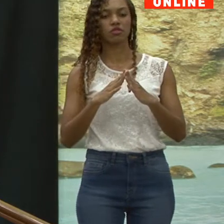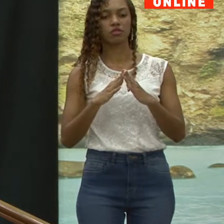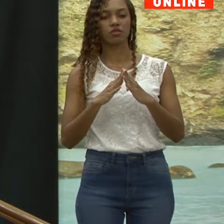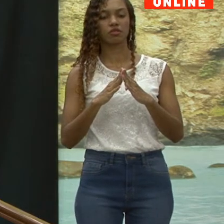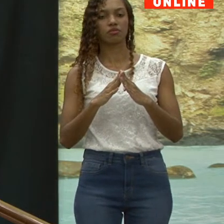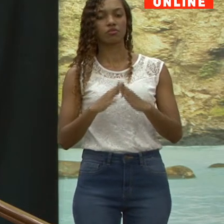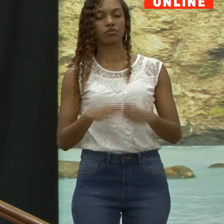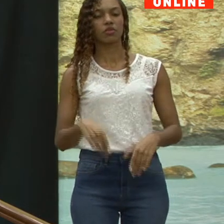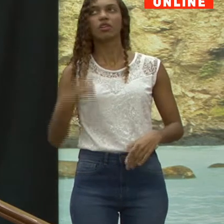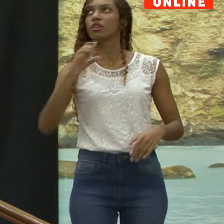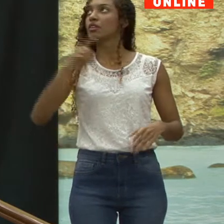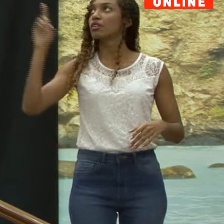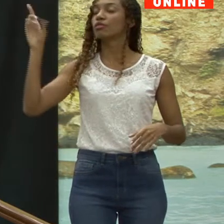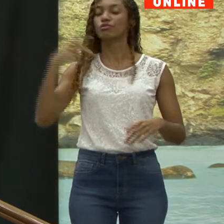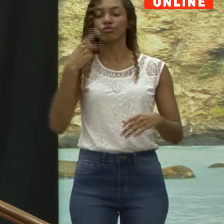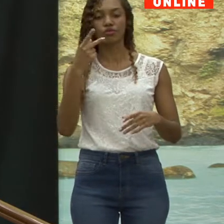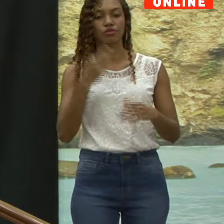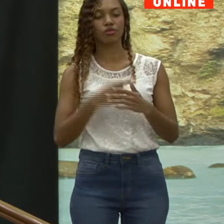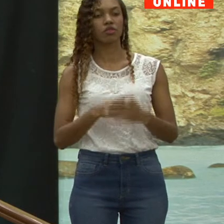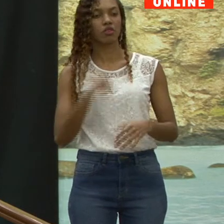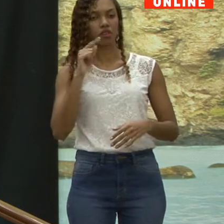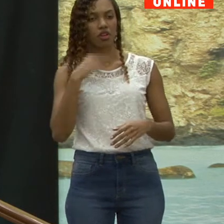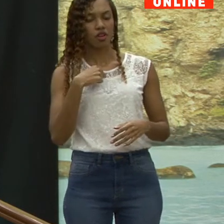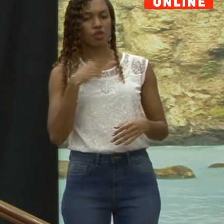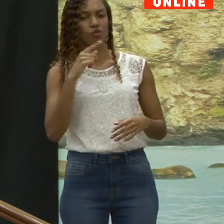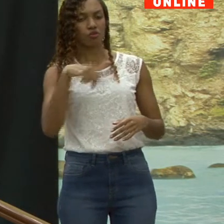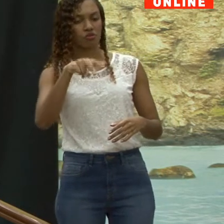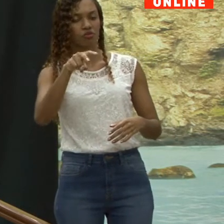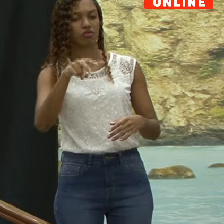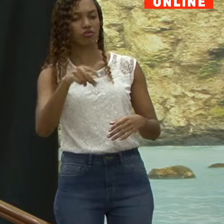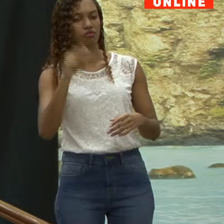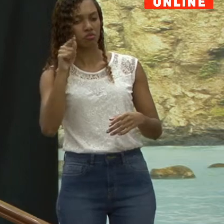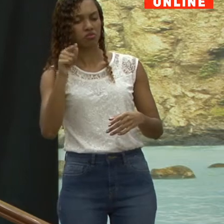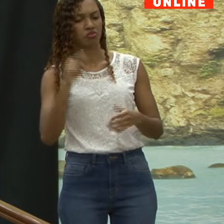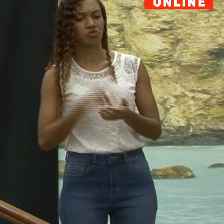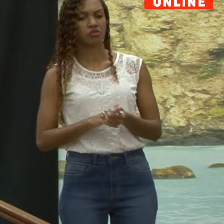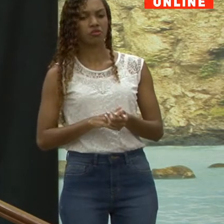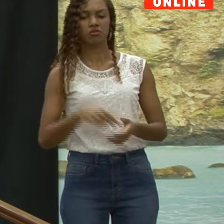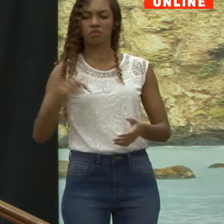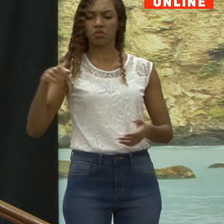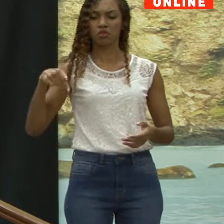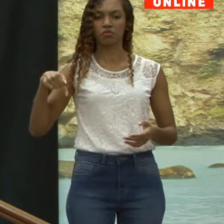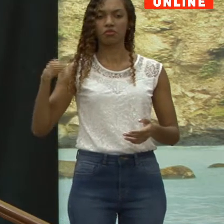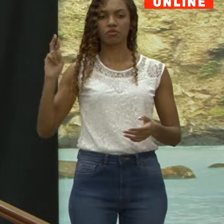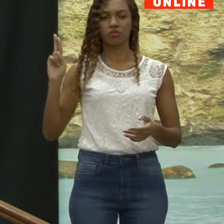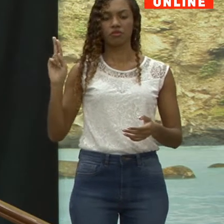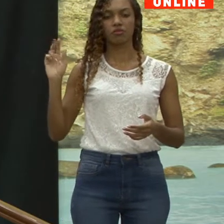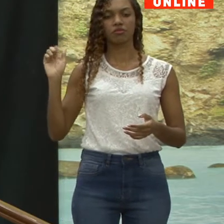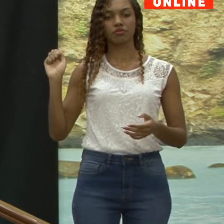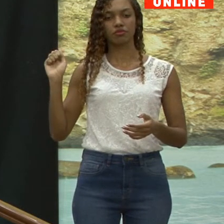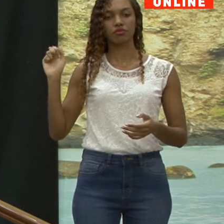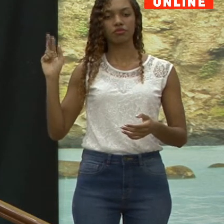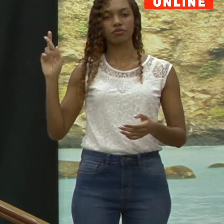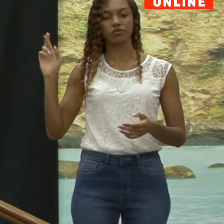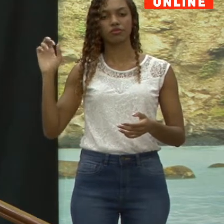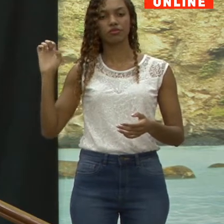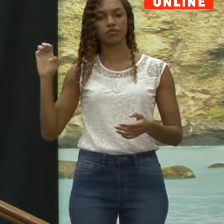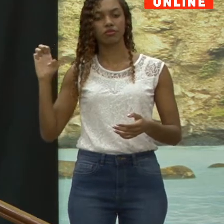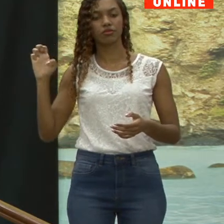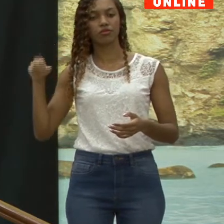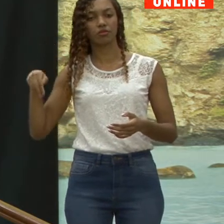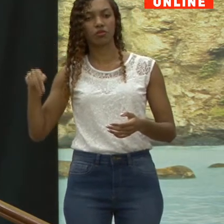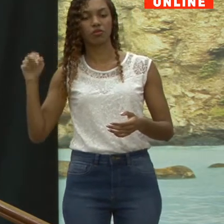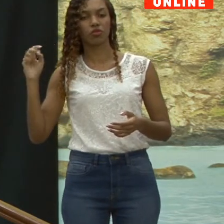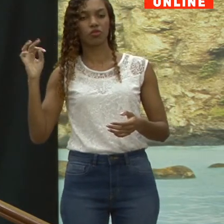quarentena. E eu não sei de quantas quarentenas o Senhor queria dar a Elias. Mas, na verdade, o que